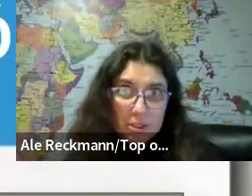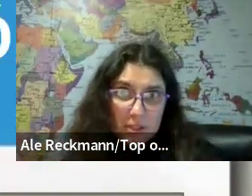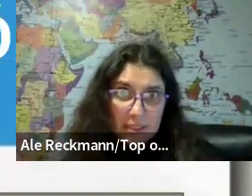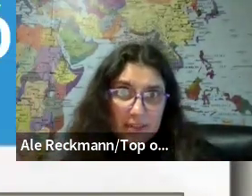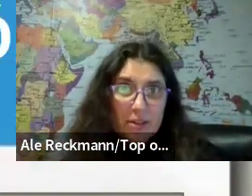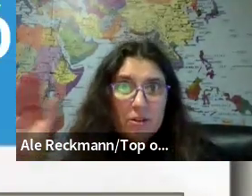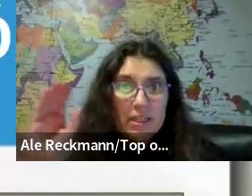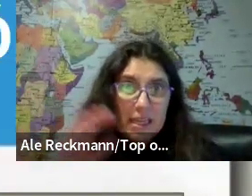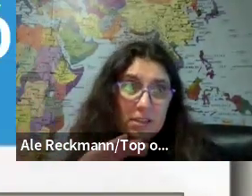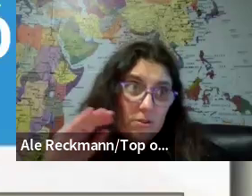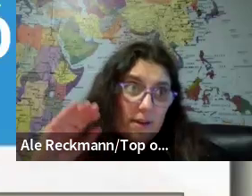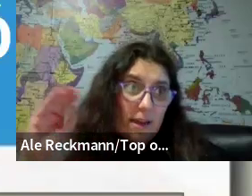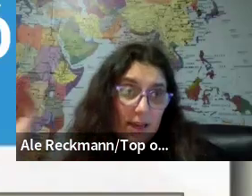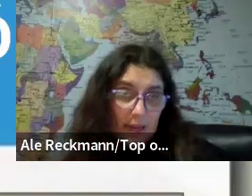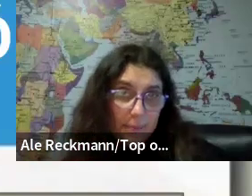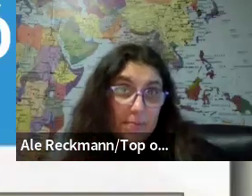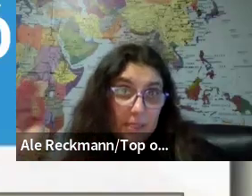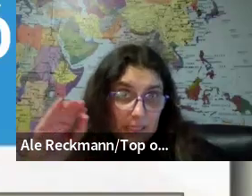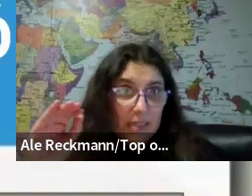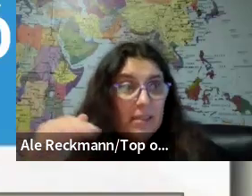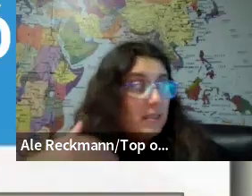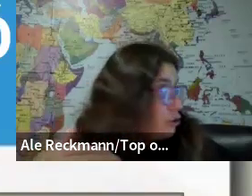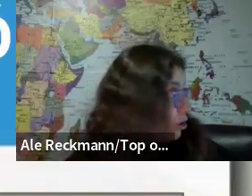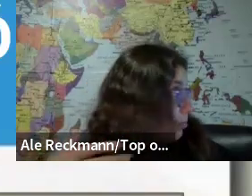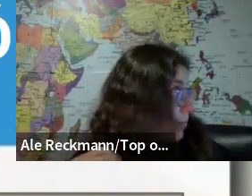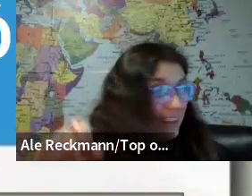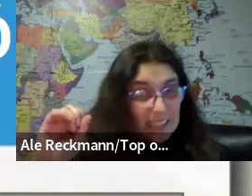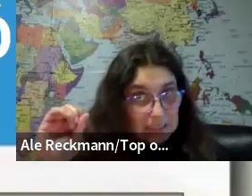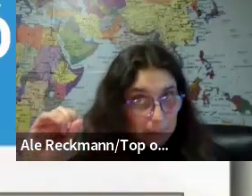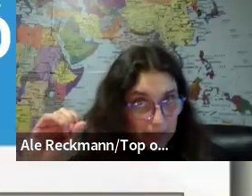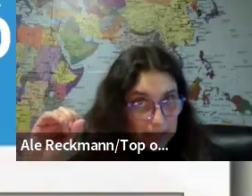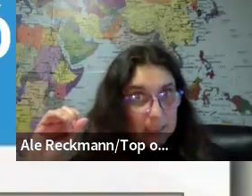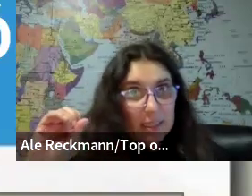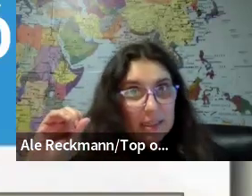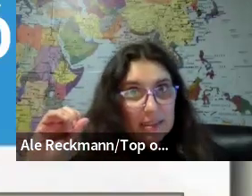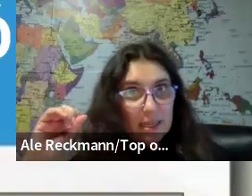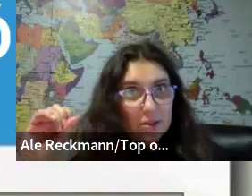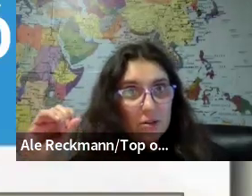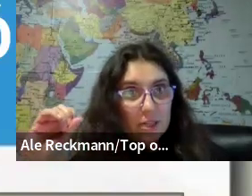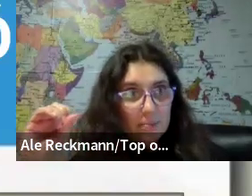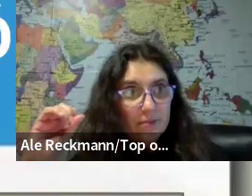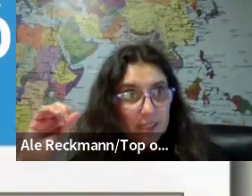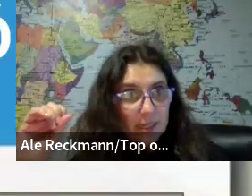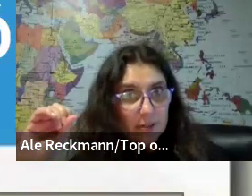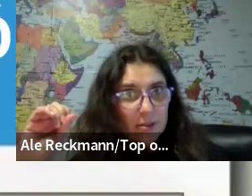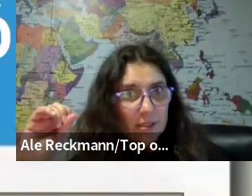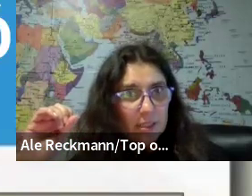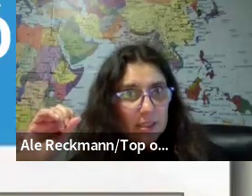de puesto de trabajo y que esto va a permitir que nosotros podamos hacer este match que les decía yo con el perfil de cargo?